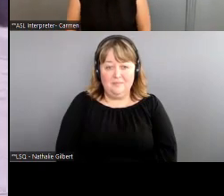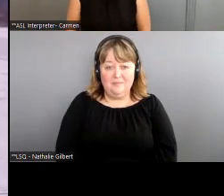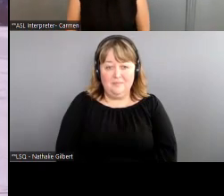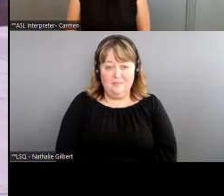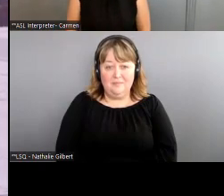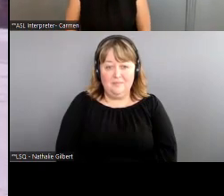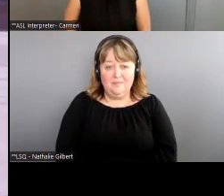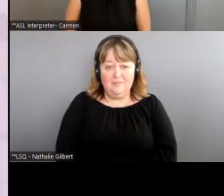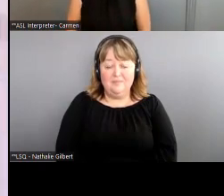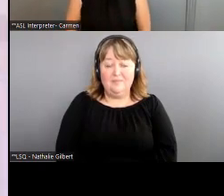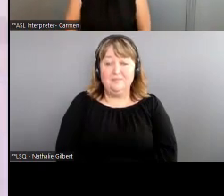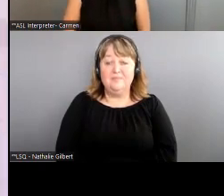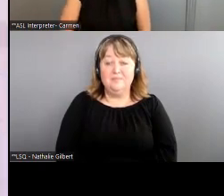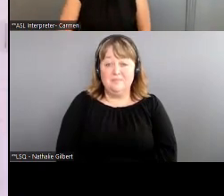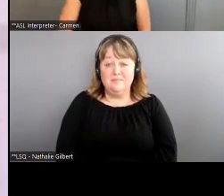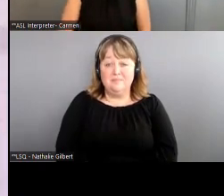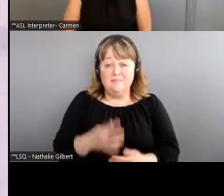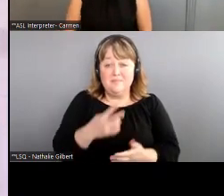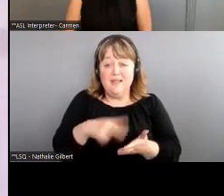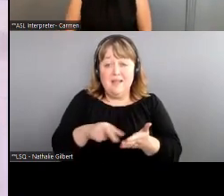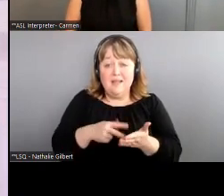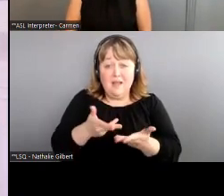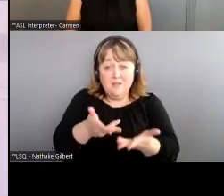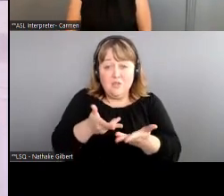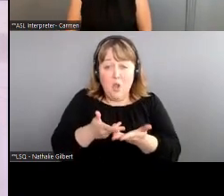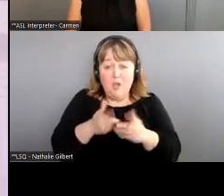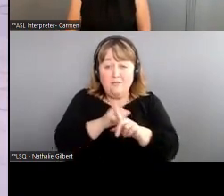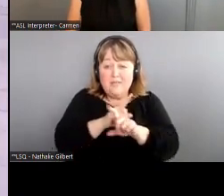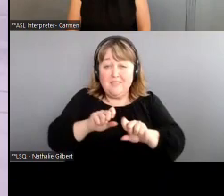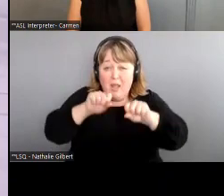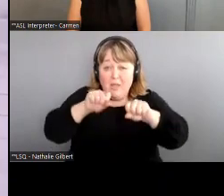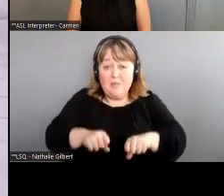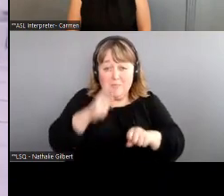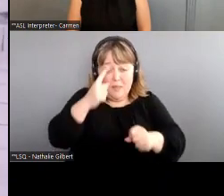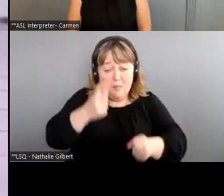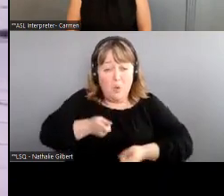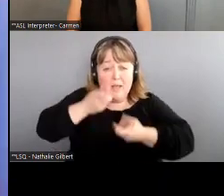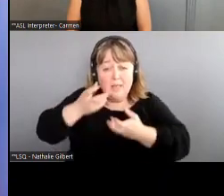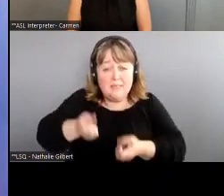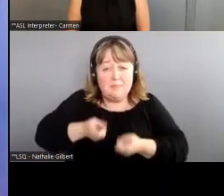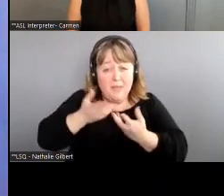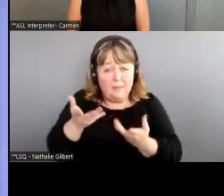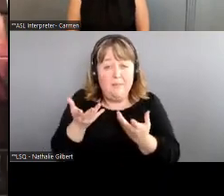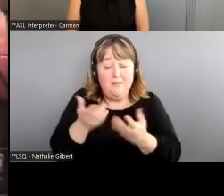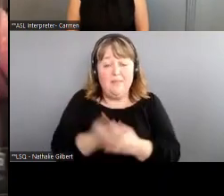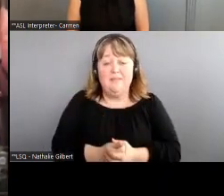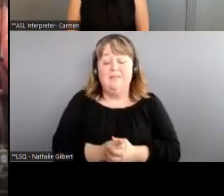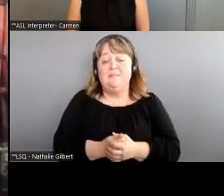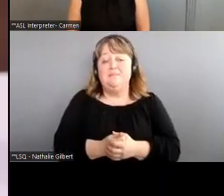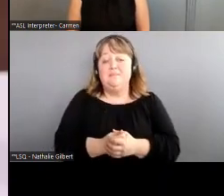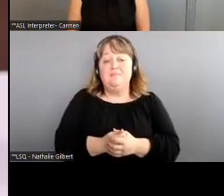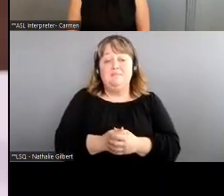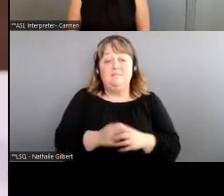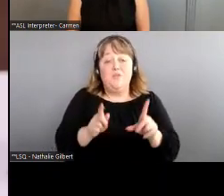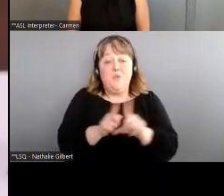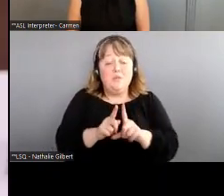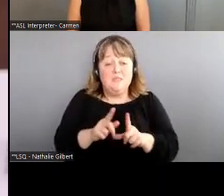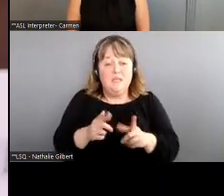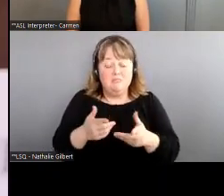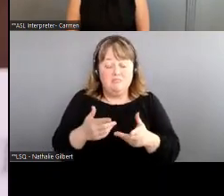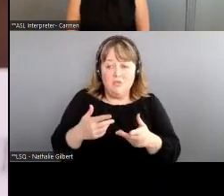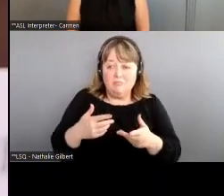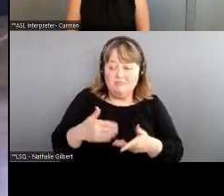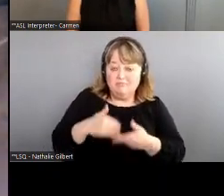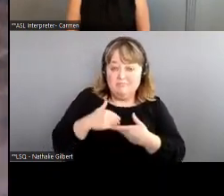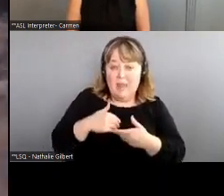La danse nous offre des possibilités illimitées de nous exprimer de plusieurs façons. Elles nous permettent de bouger même avec les mouvements